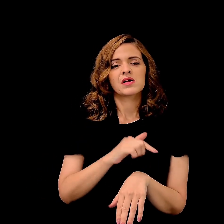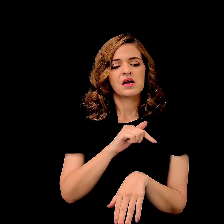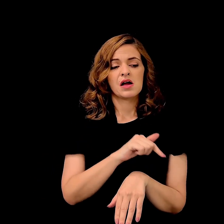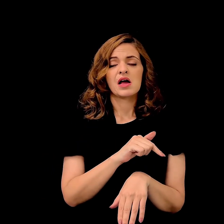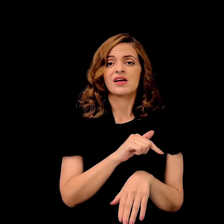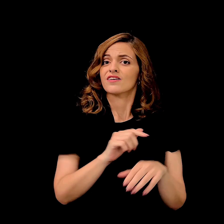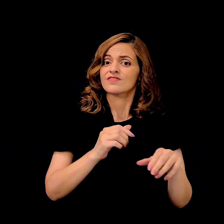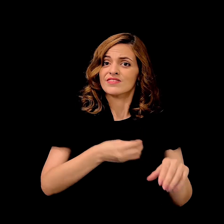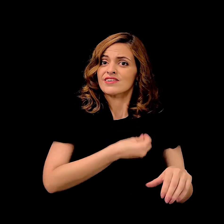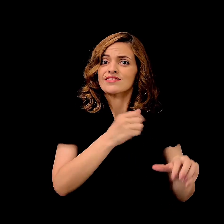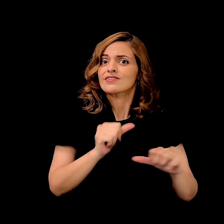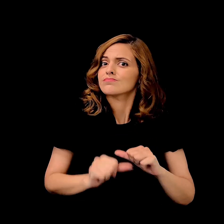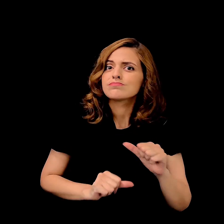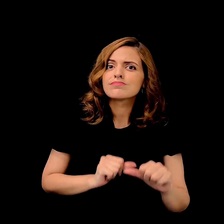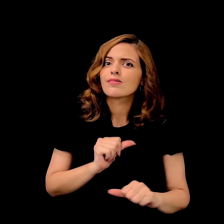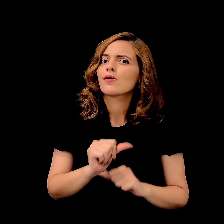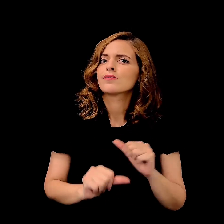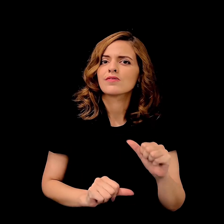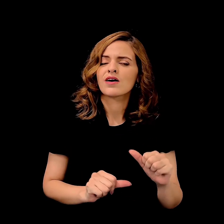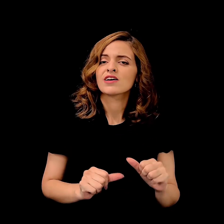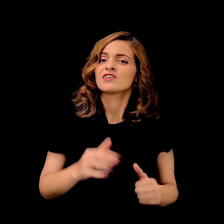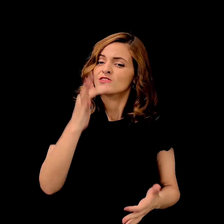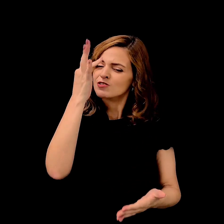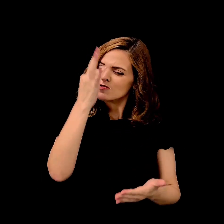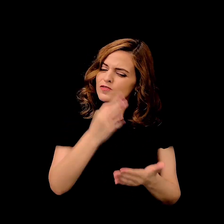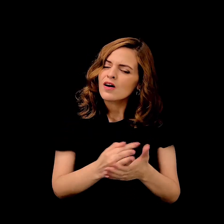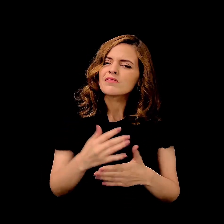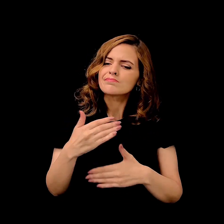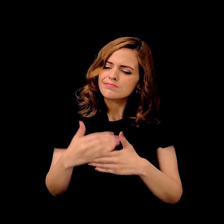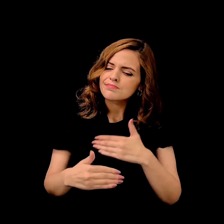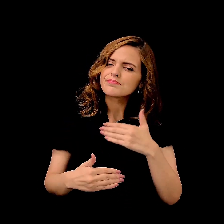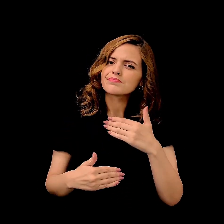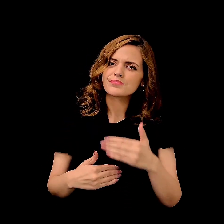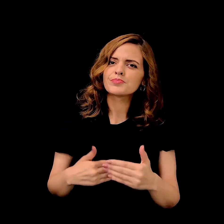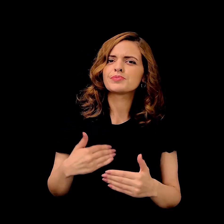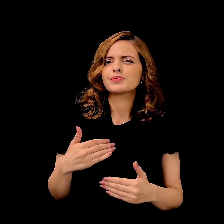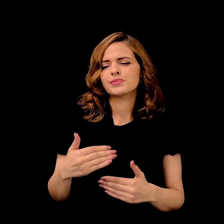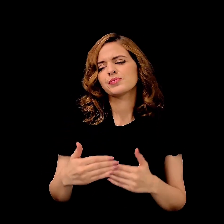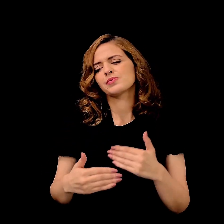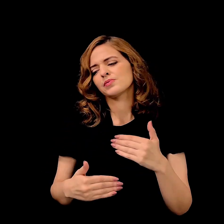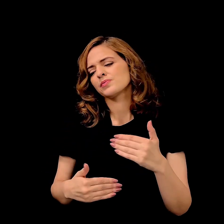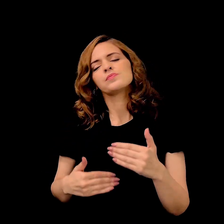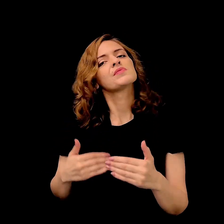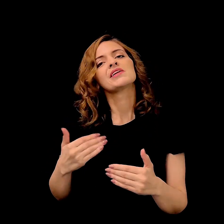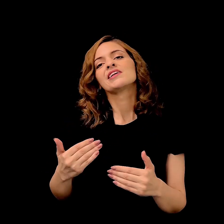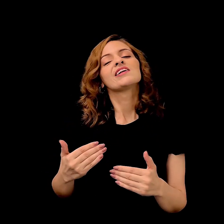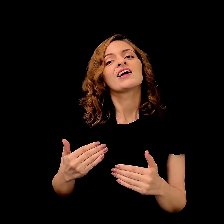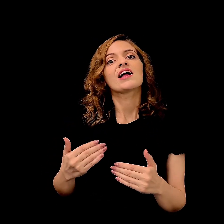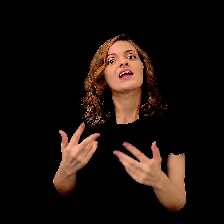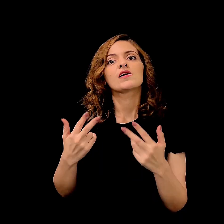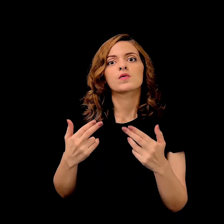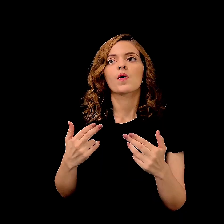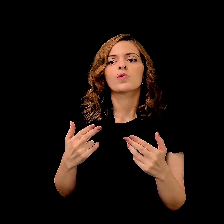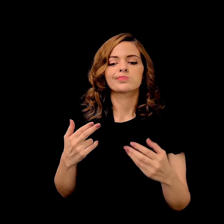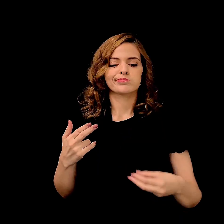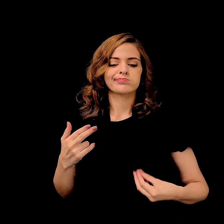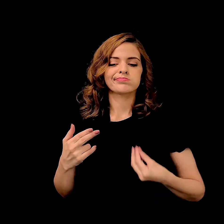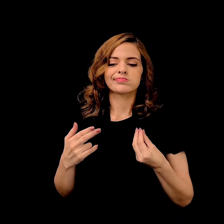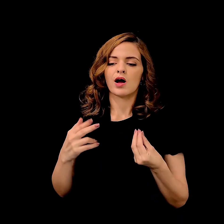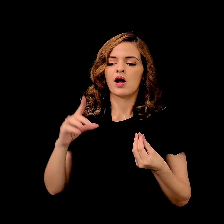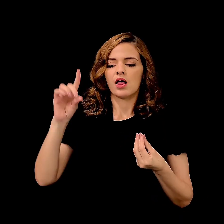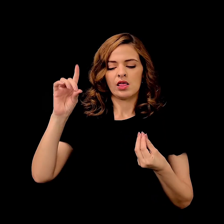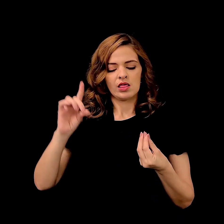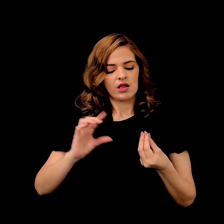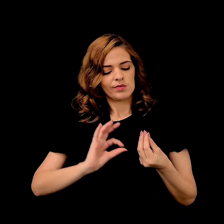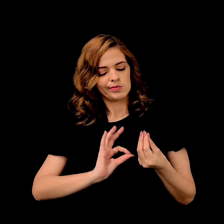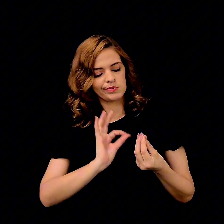transformada de fé em fé, ela vai sendo moldada de acordo com a vontade